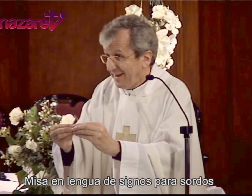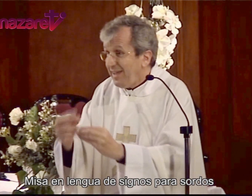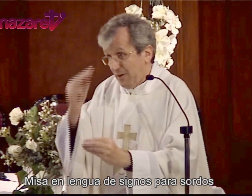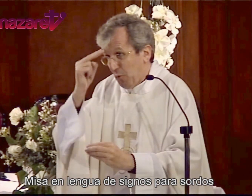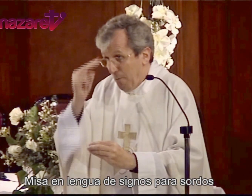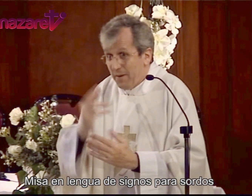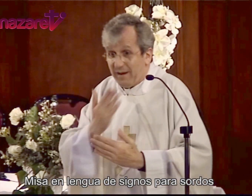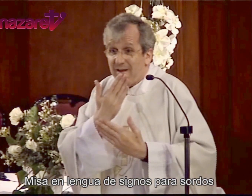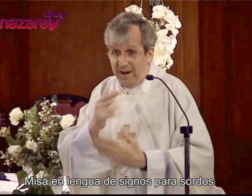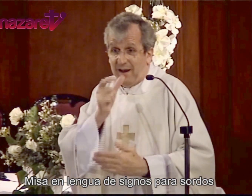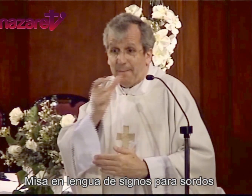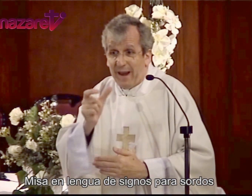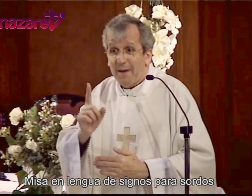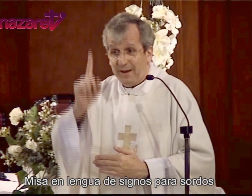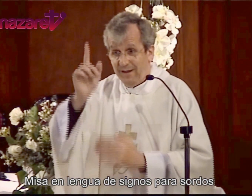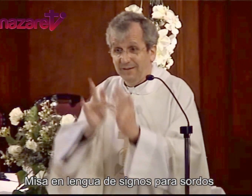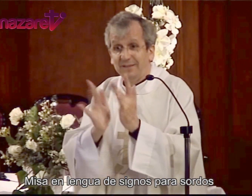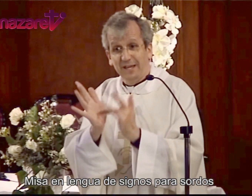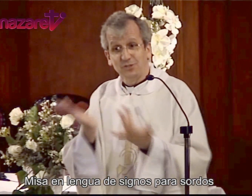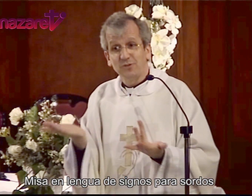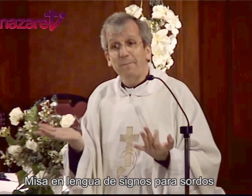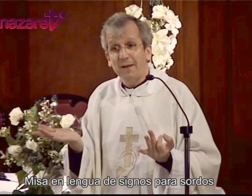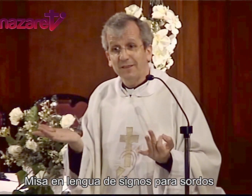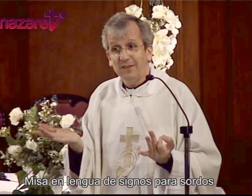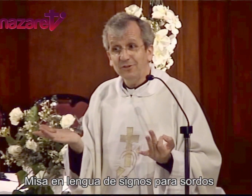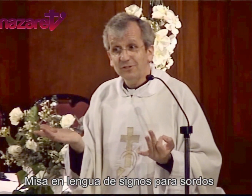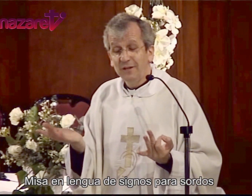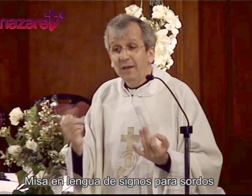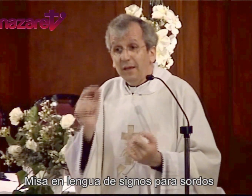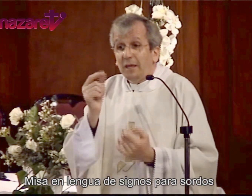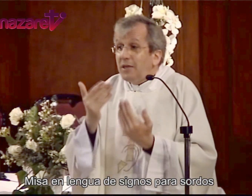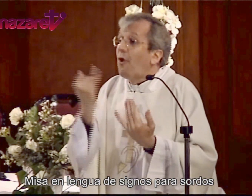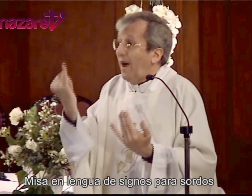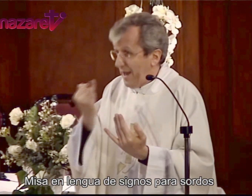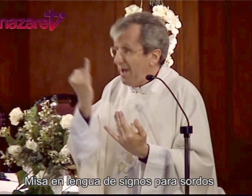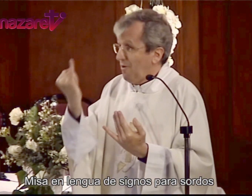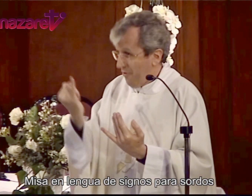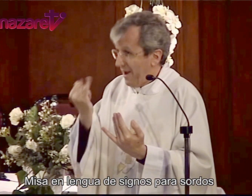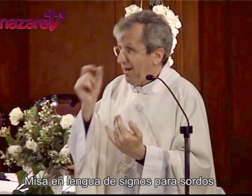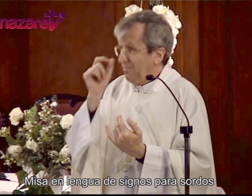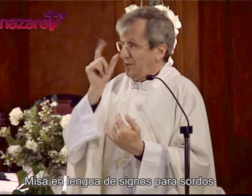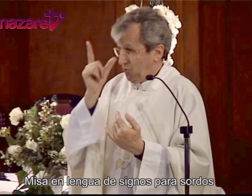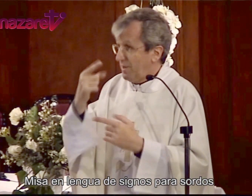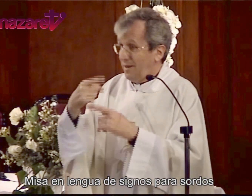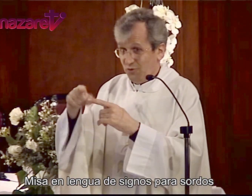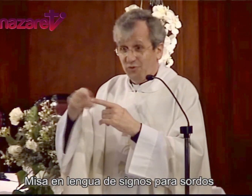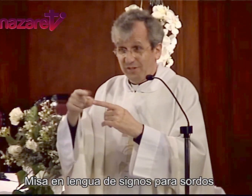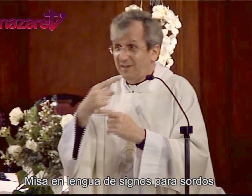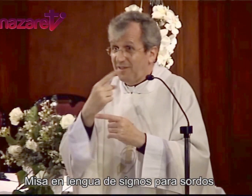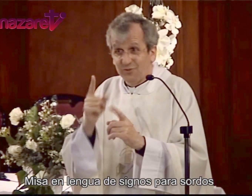Cumplir La palabra De Jesús La palabra de Dios Y ojalá Ojalá Descubriéramos Cosas En decimos